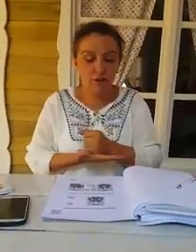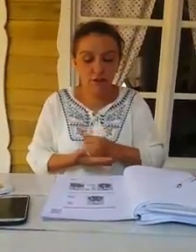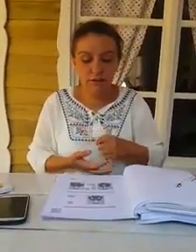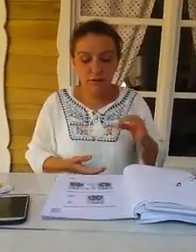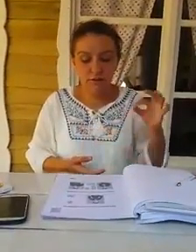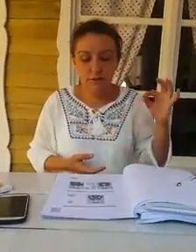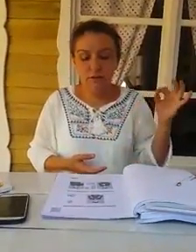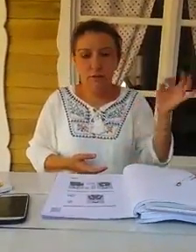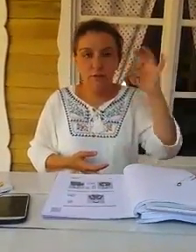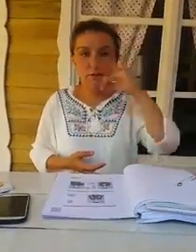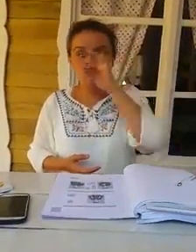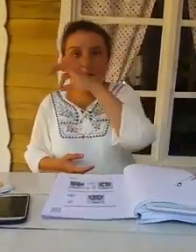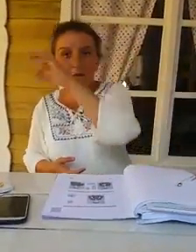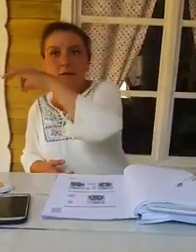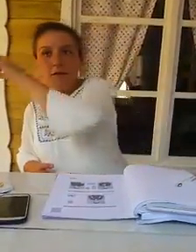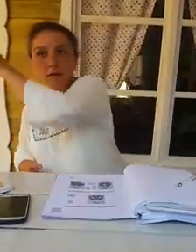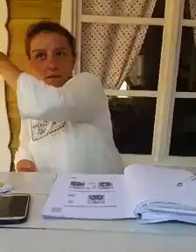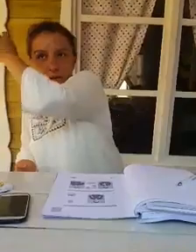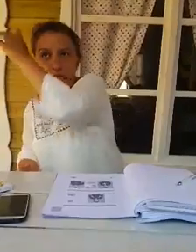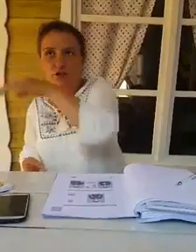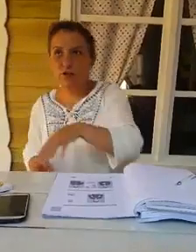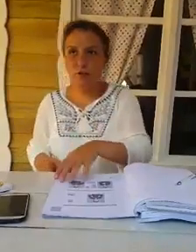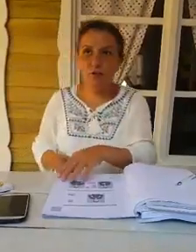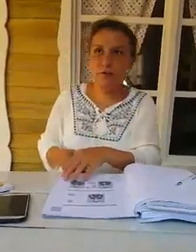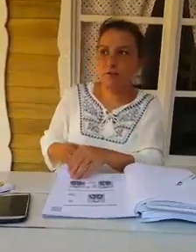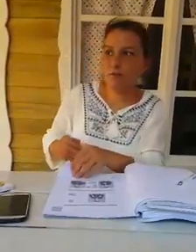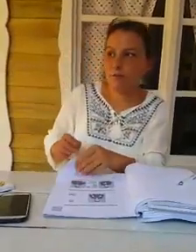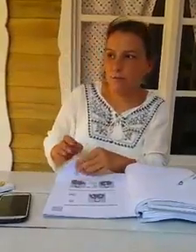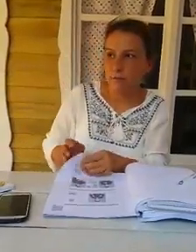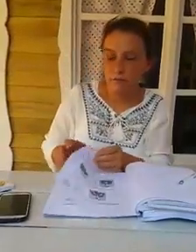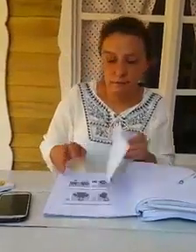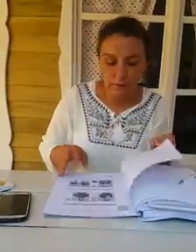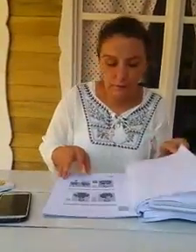Yeşil ya da yeşil.